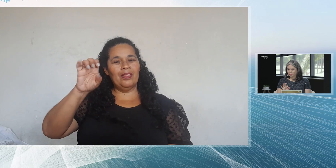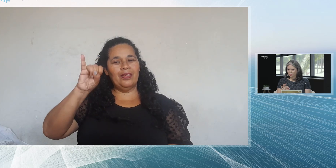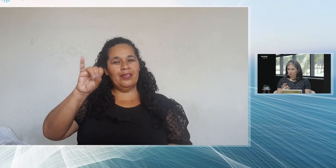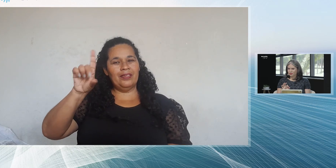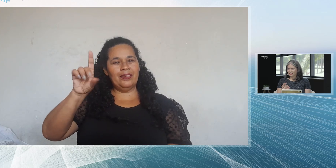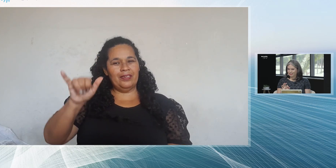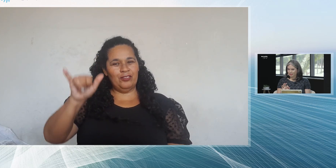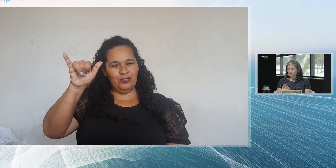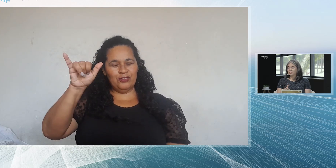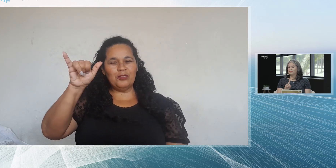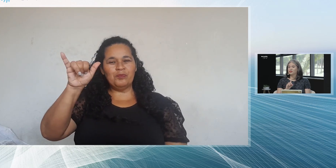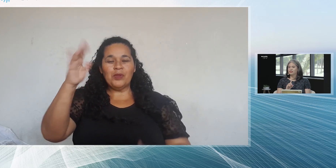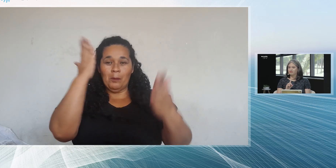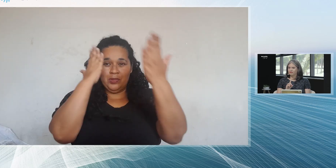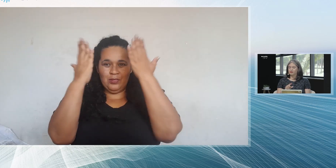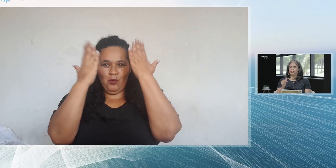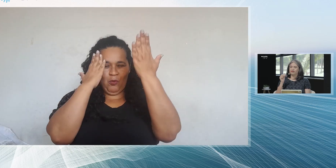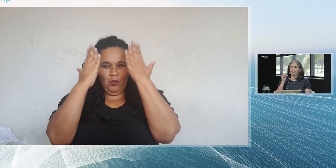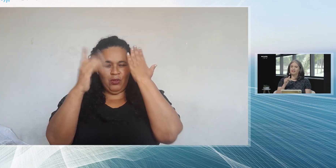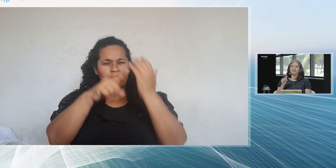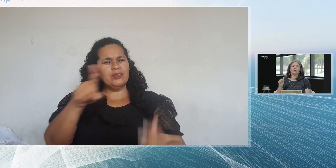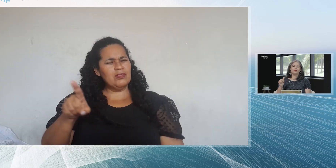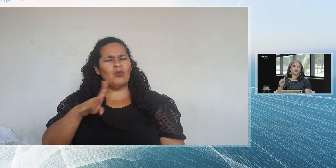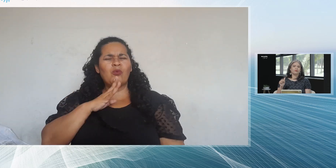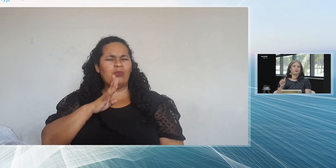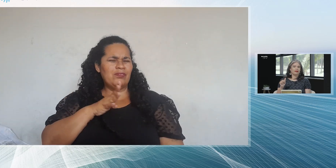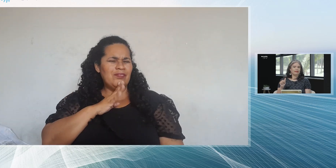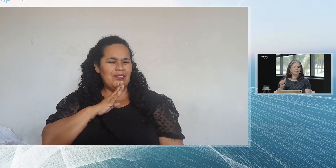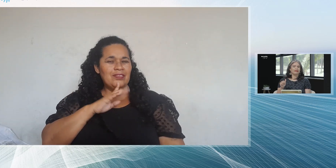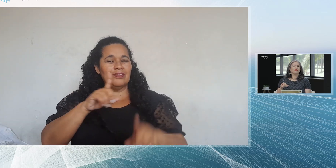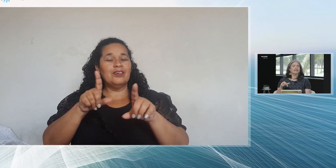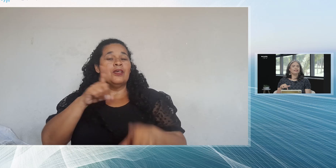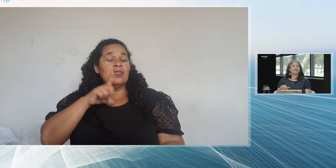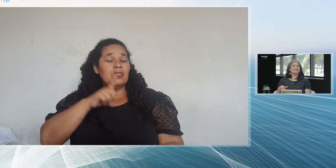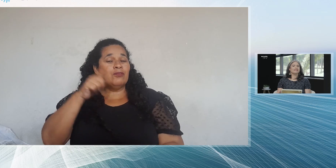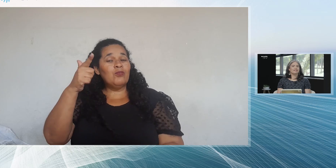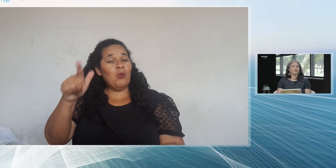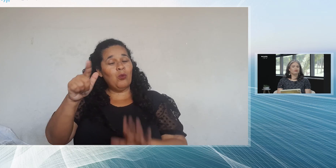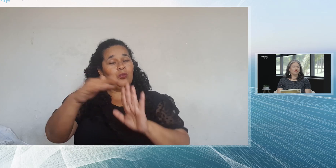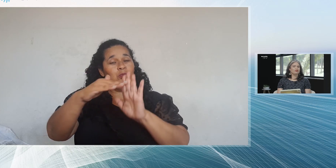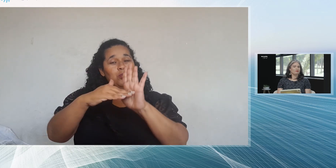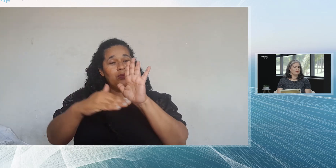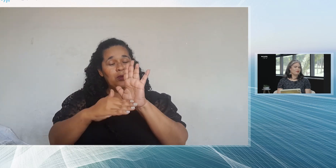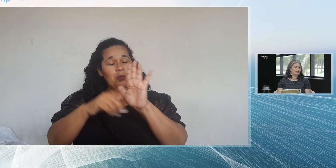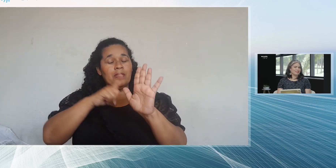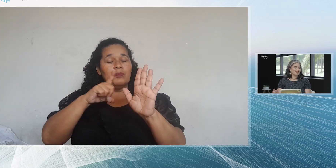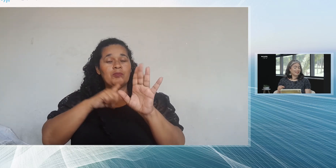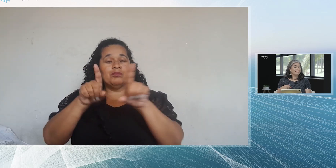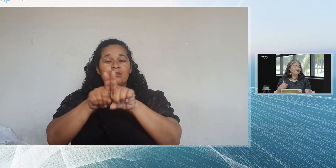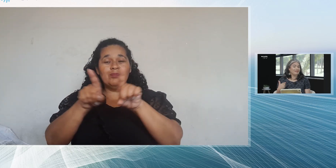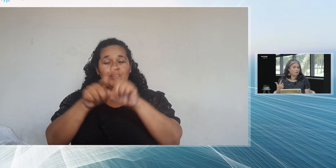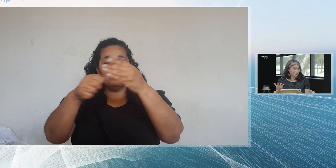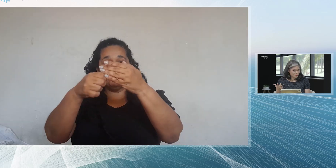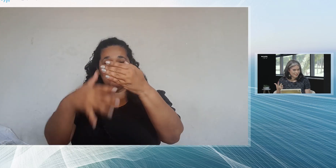já viu a Eide por aqui. Se você não viu, a gente vai deixar o programa com ela aqui na descrição do vídeo também para você